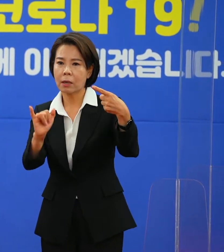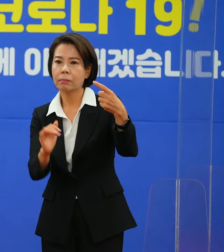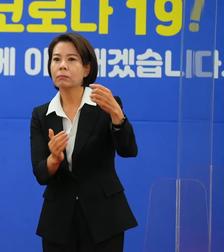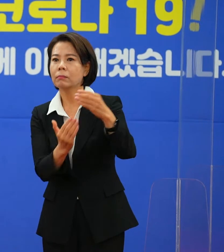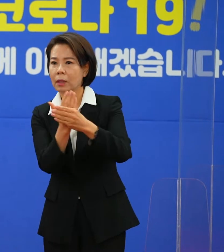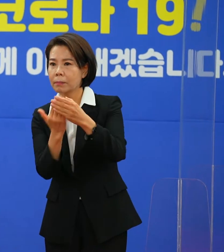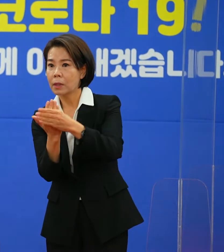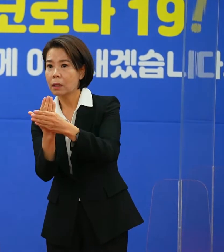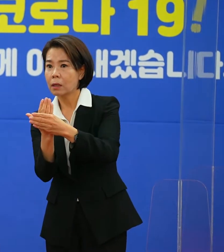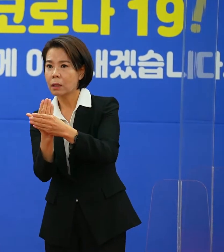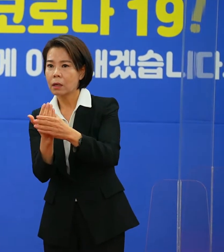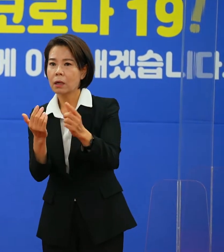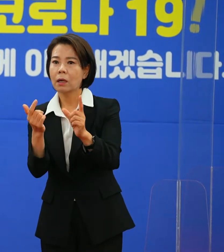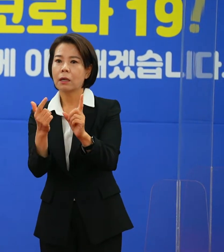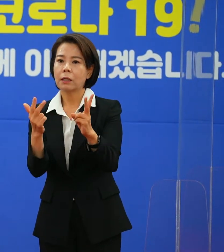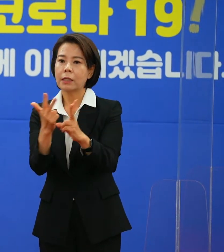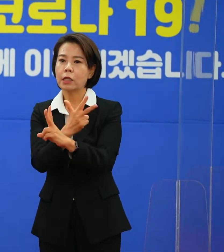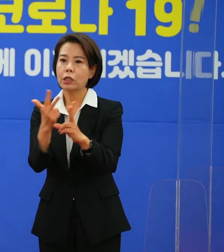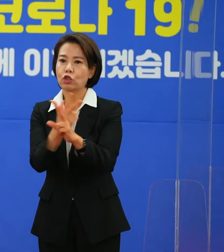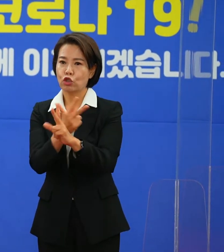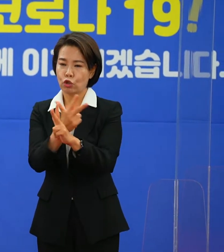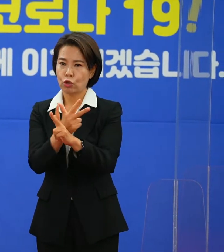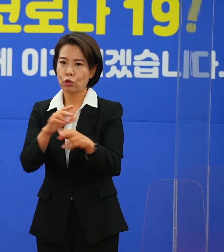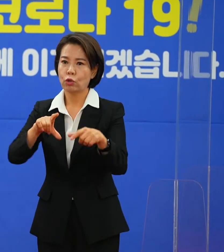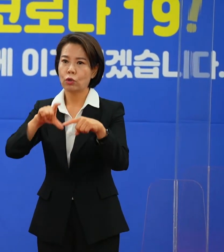발생했고 주평균 1일 확진자 수는